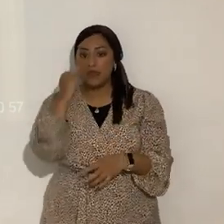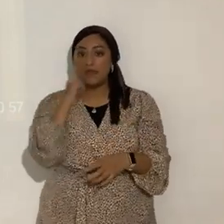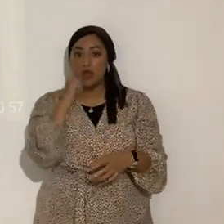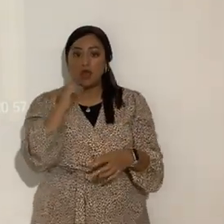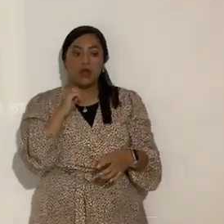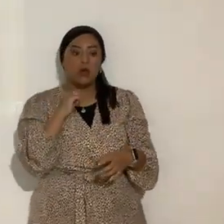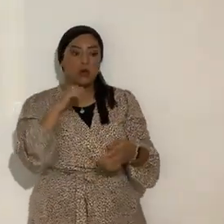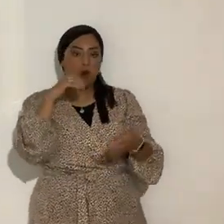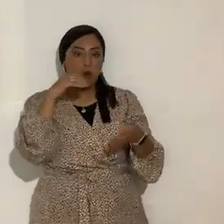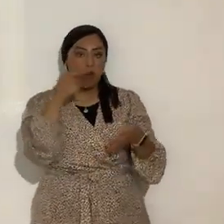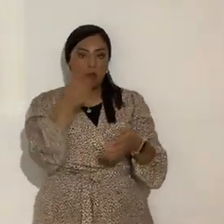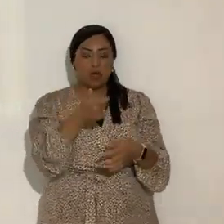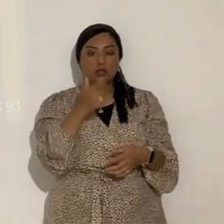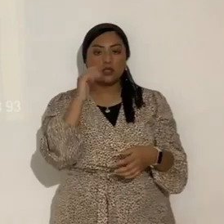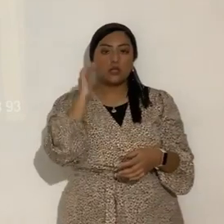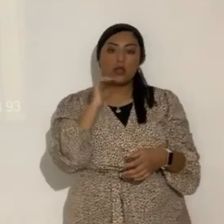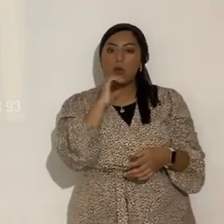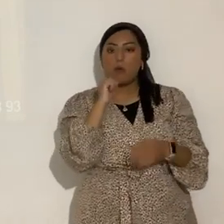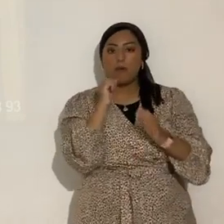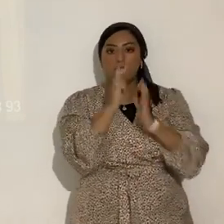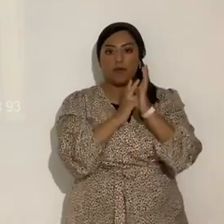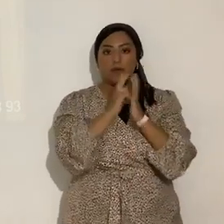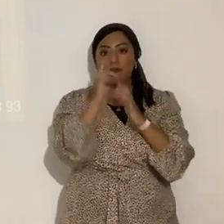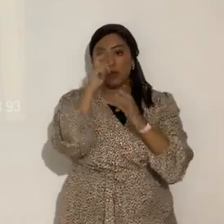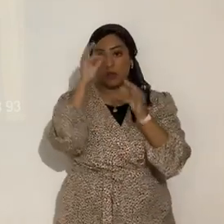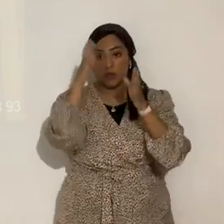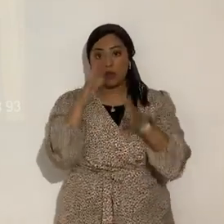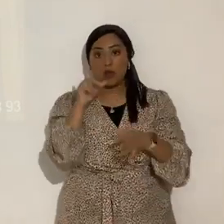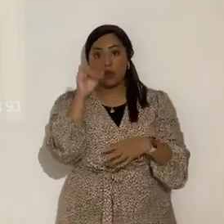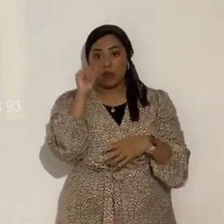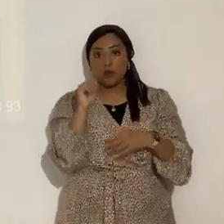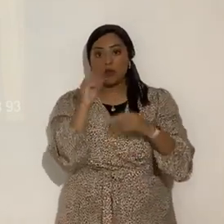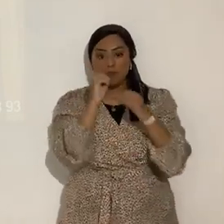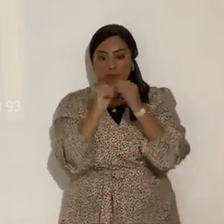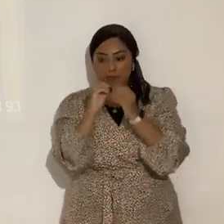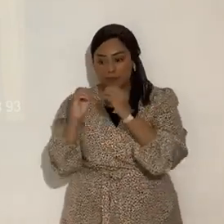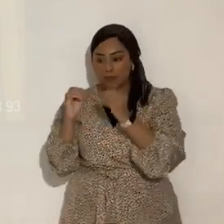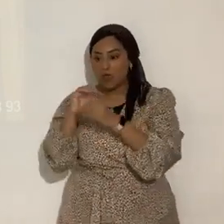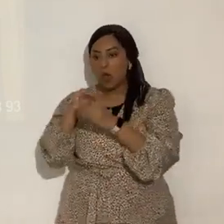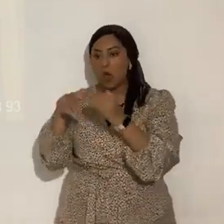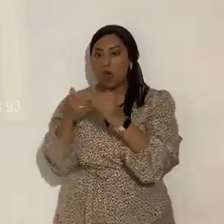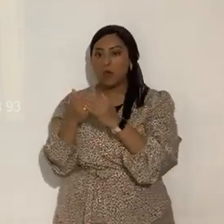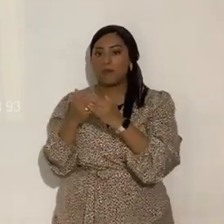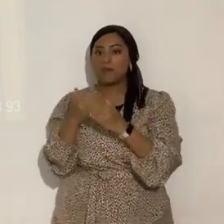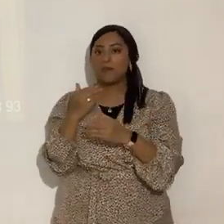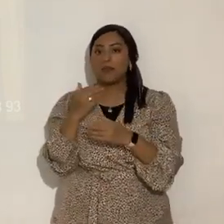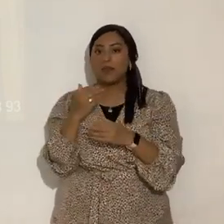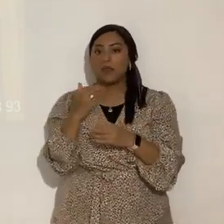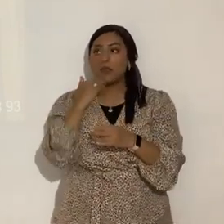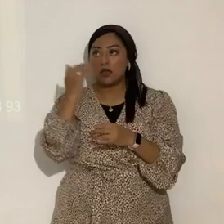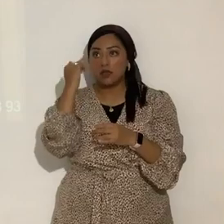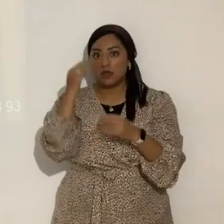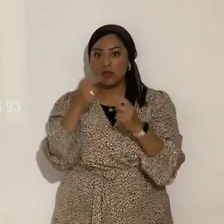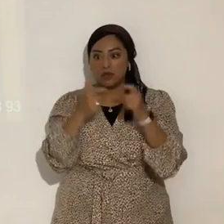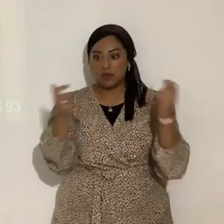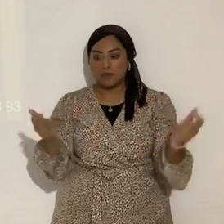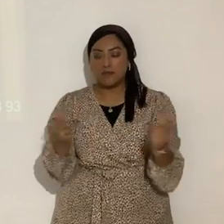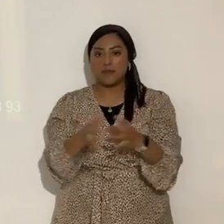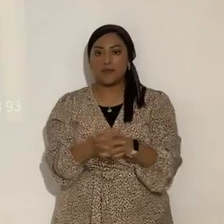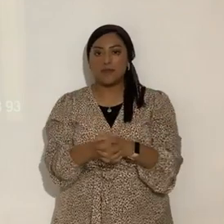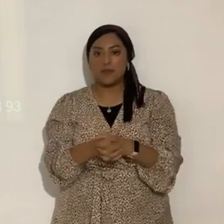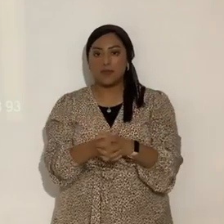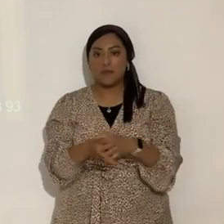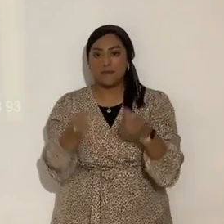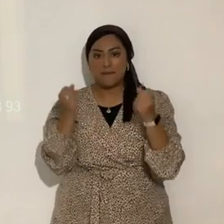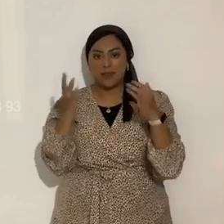un video pendiente, porque nuestro amado Roy Luis va a ir dándole mantenimiento a todo el equipo de transmisión, que gracias al Eterno es bastante grande. Son